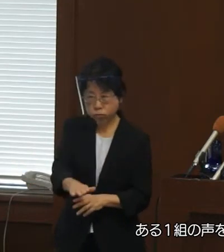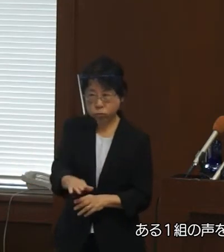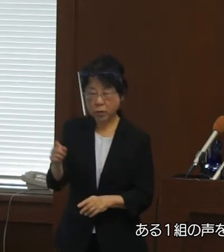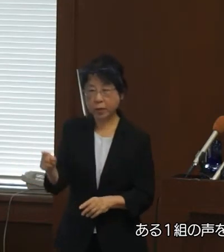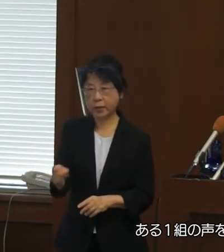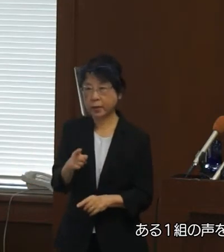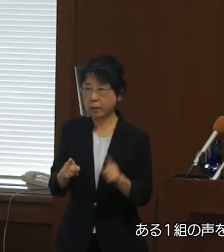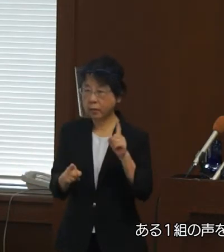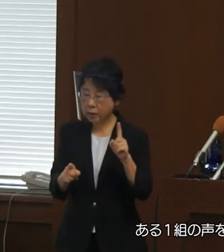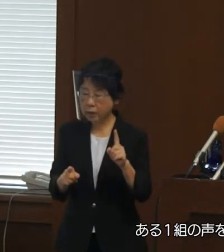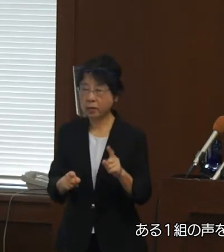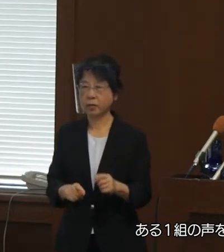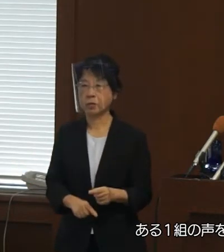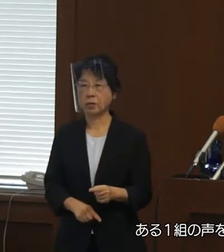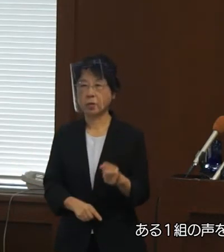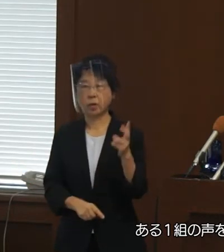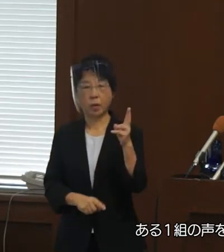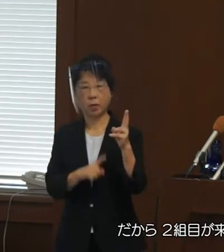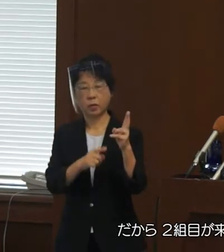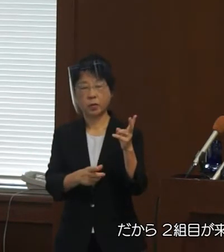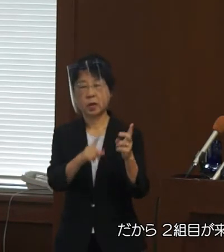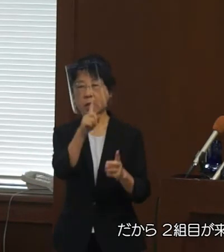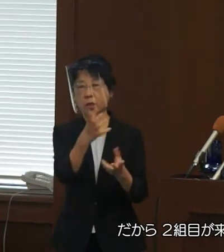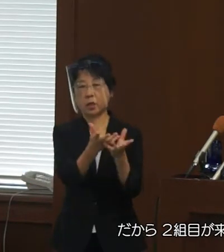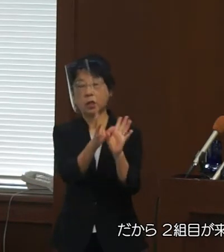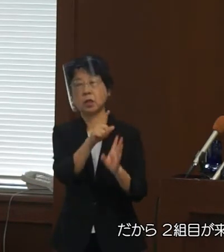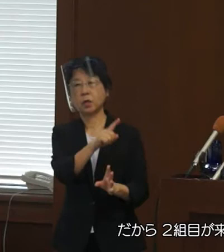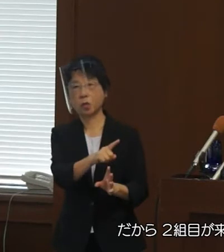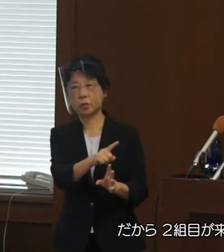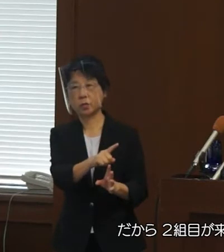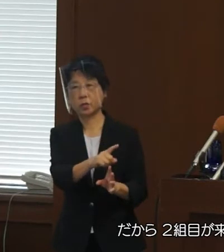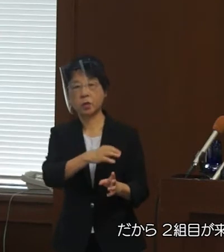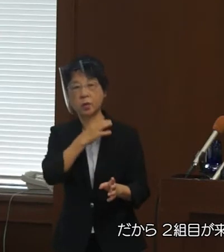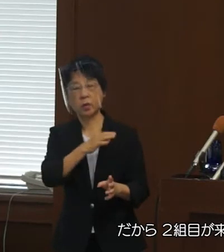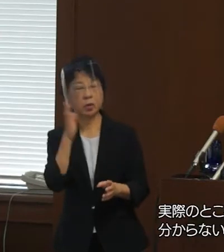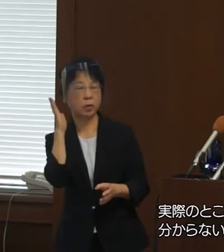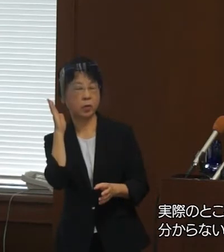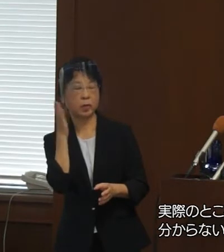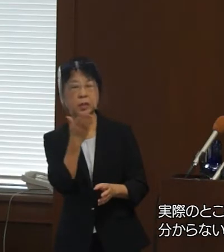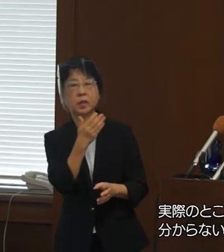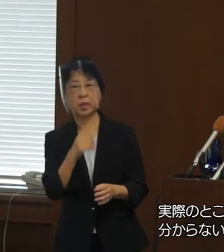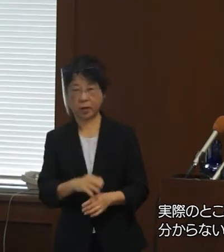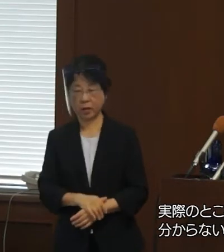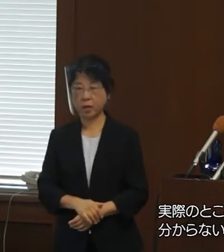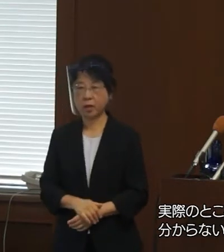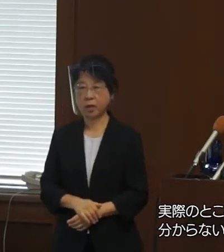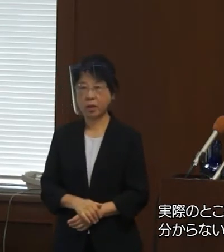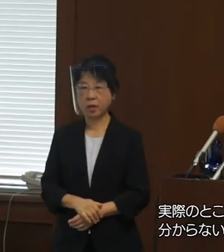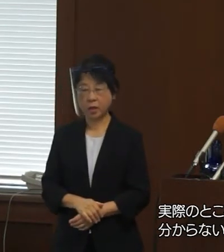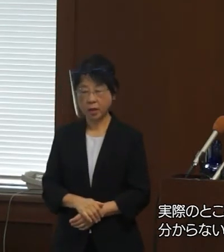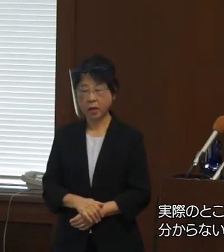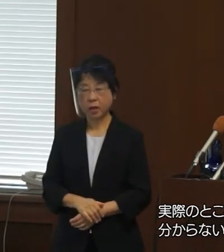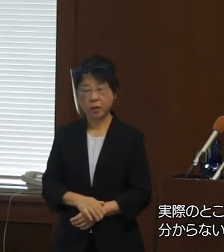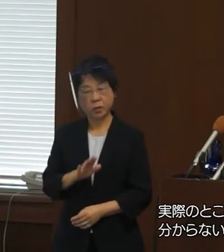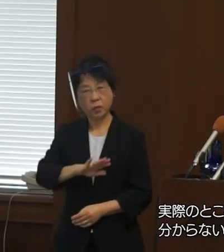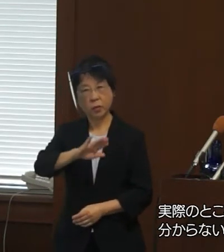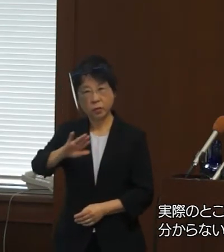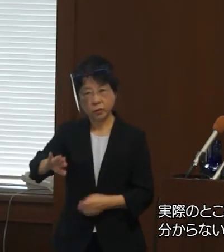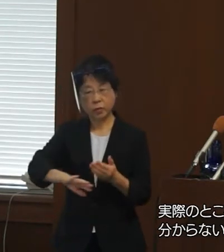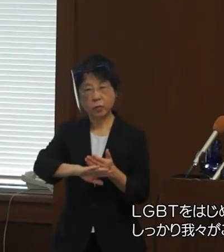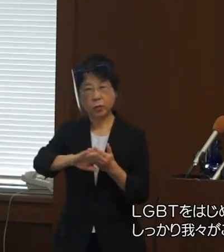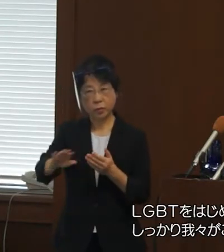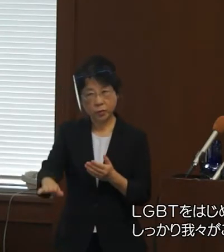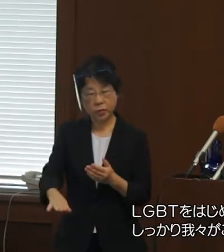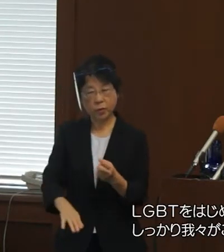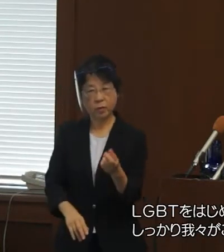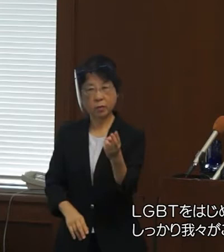を踏んだわけですね。だから二組目が来るかどうかというのは実際のところ僕らには分からないんですけれども、